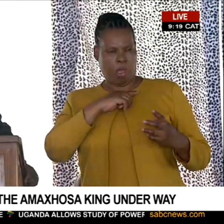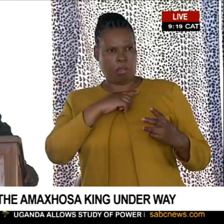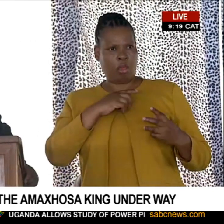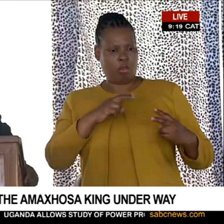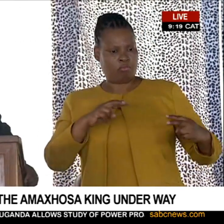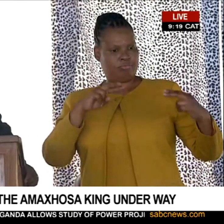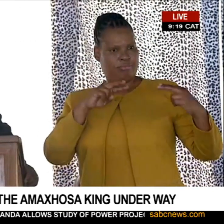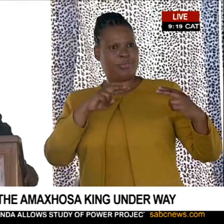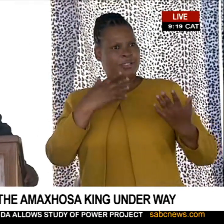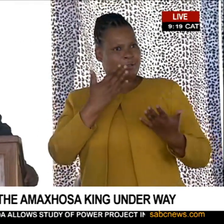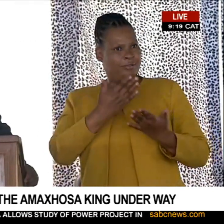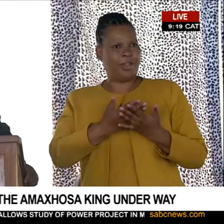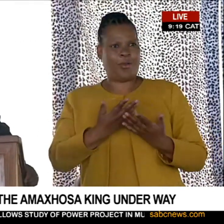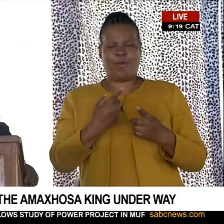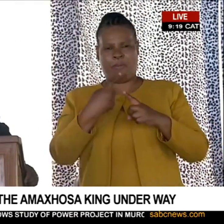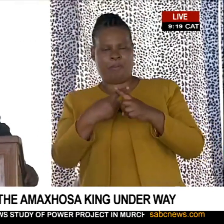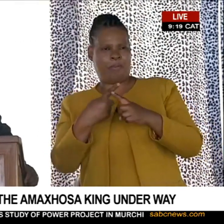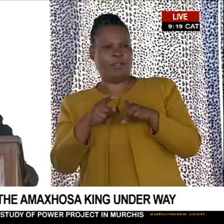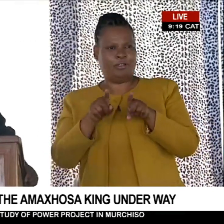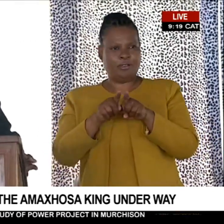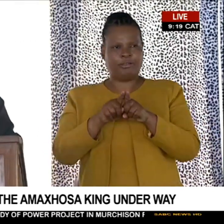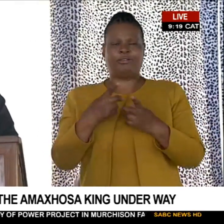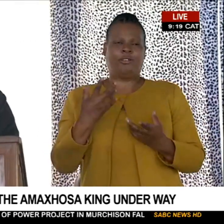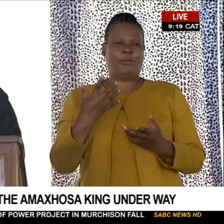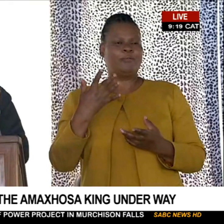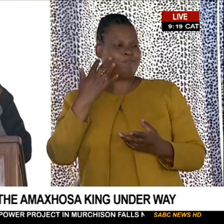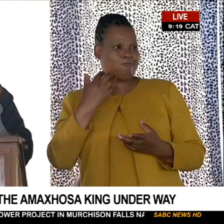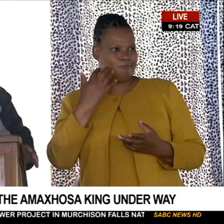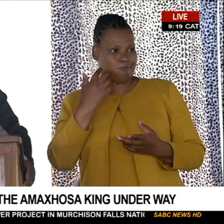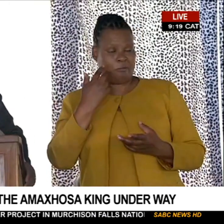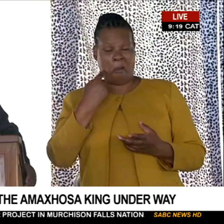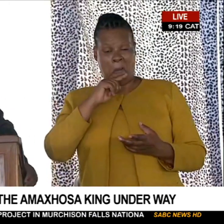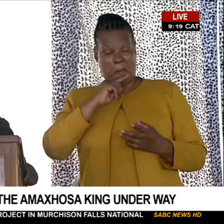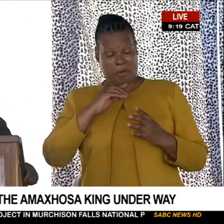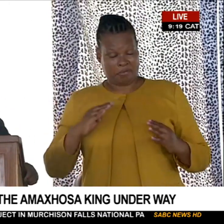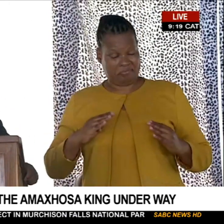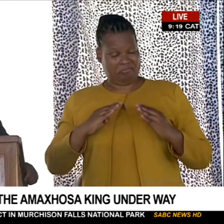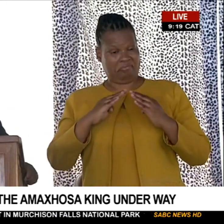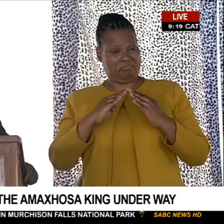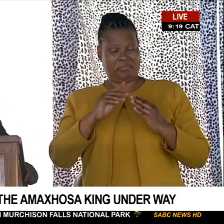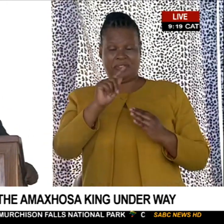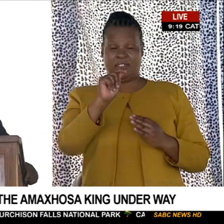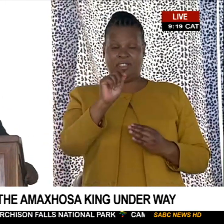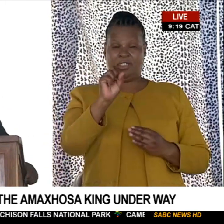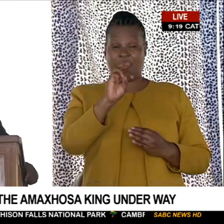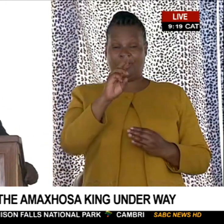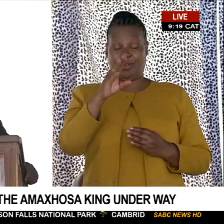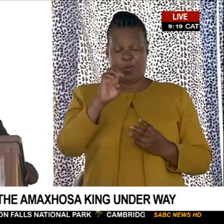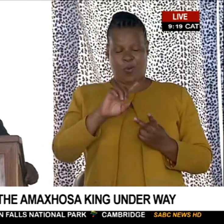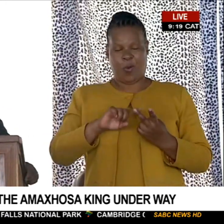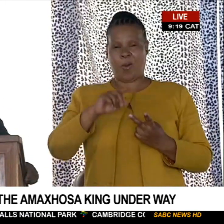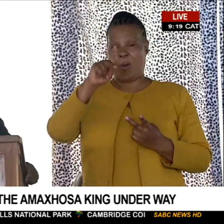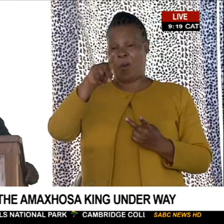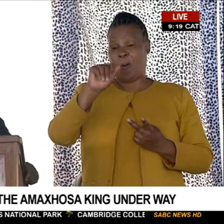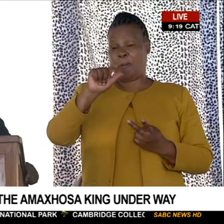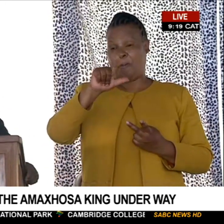leminyaka. Kodwa kulomzi kaChiwo, kulomzi kaPhalo, kuye